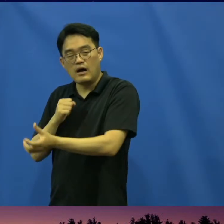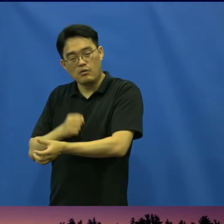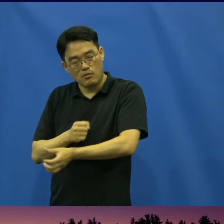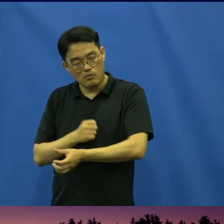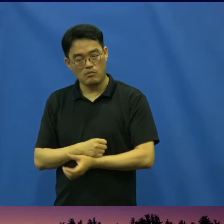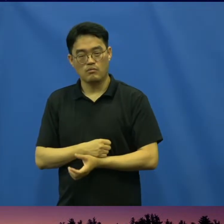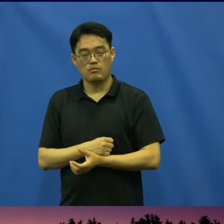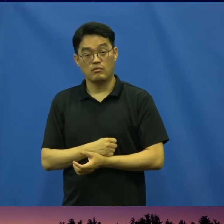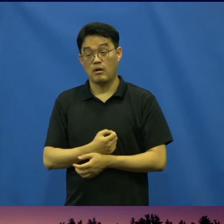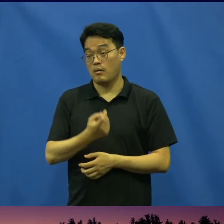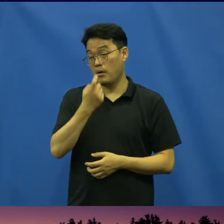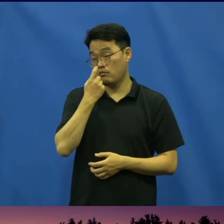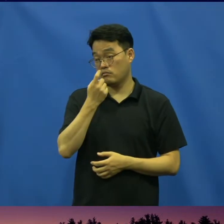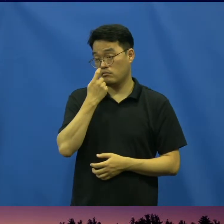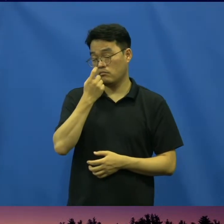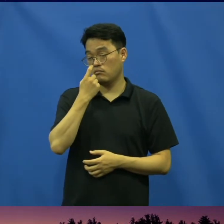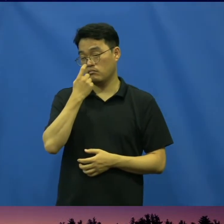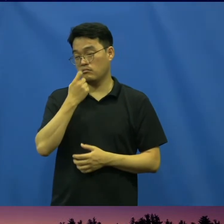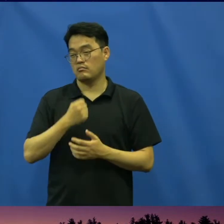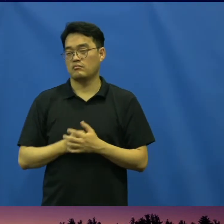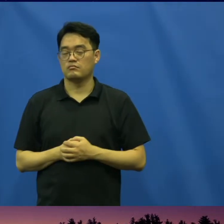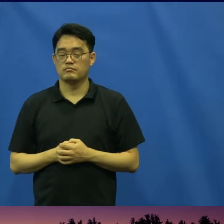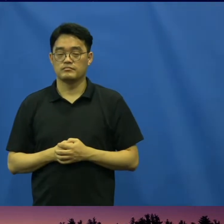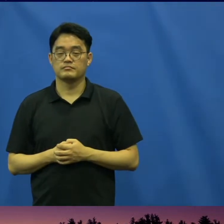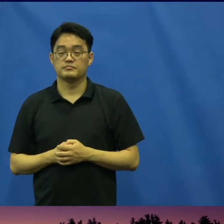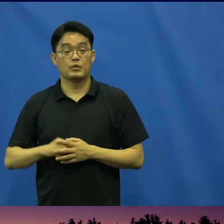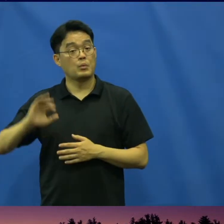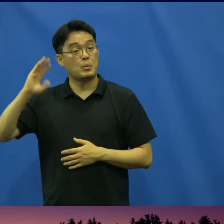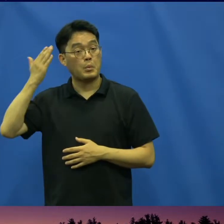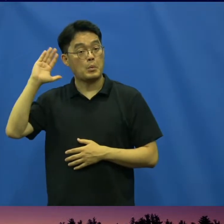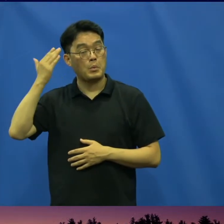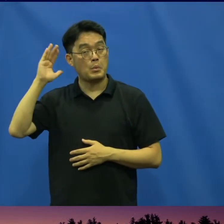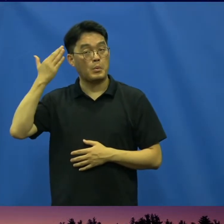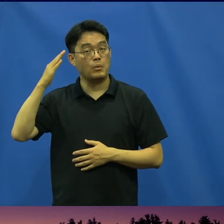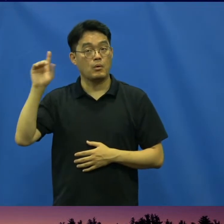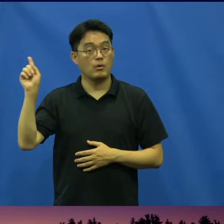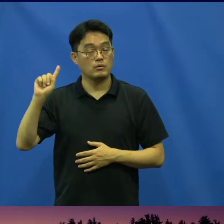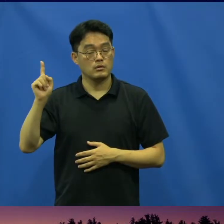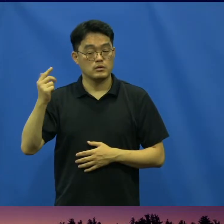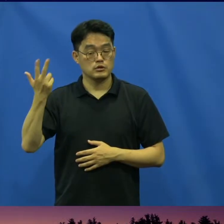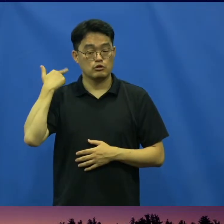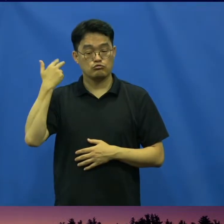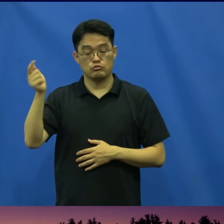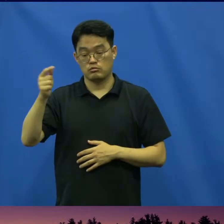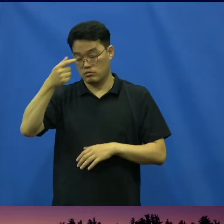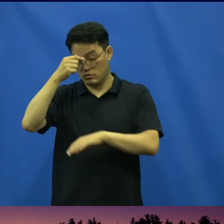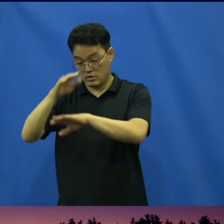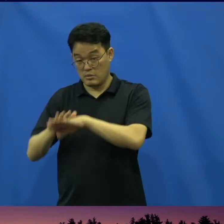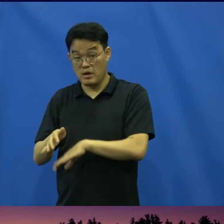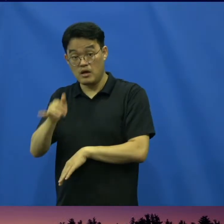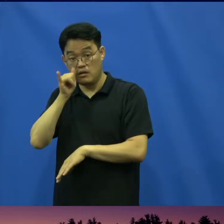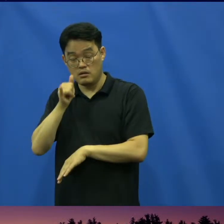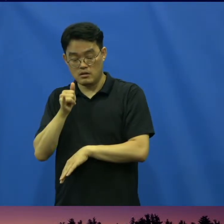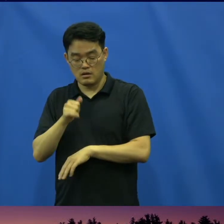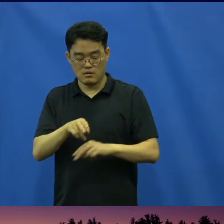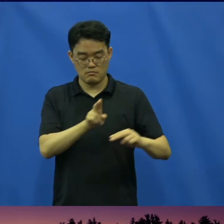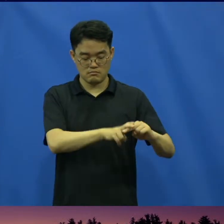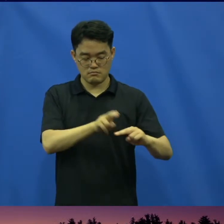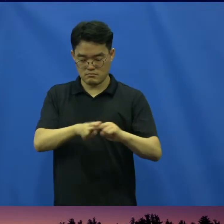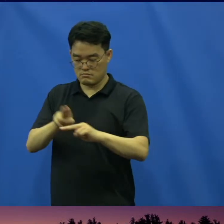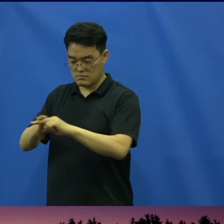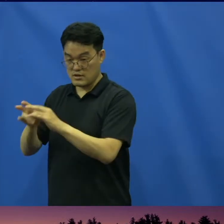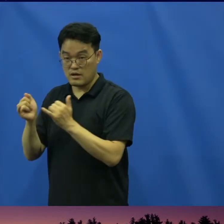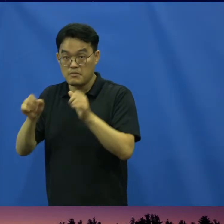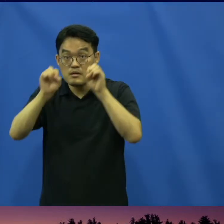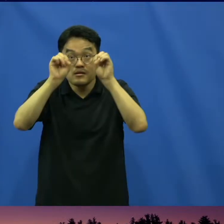그 배울 때 보면 배우는 사람이 다르거든요. 최근에 어디 내가 집회 갔는데 지난주말에 갔는데 막 앞에 몇 사람은 눈이 반짝 해가지고